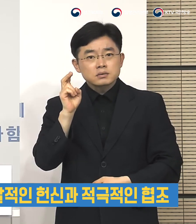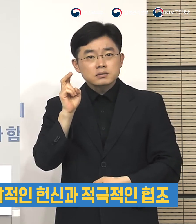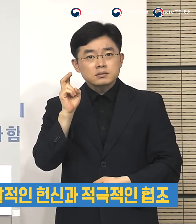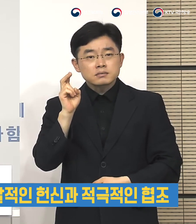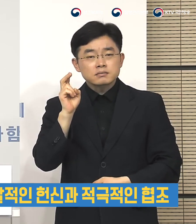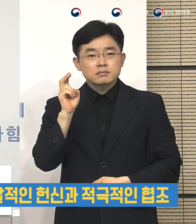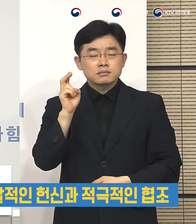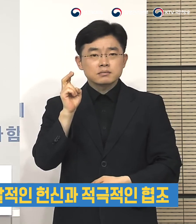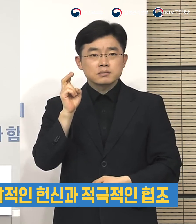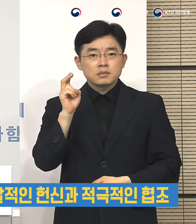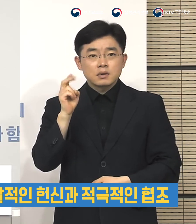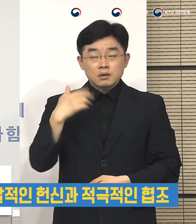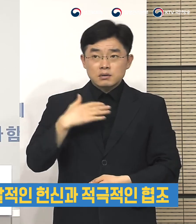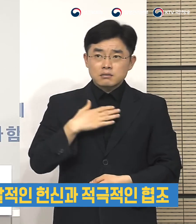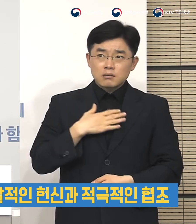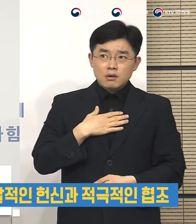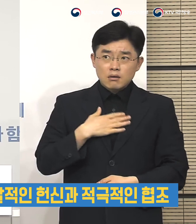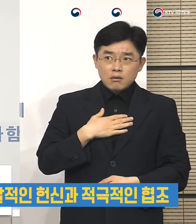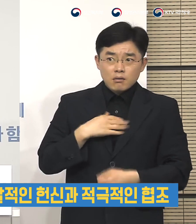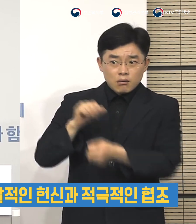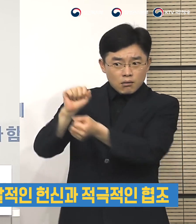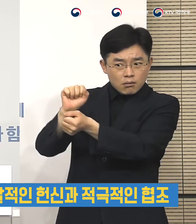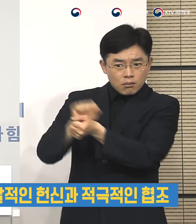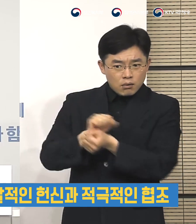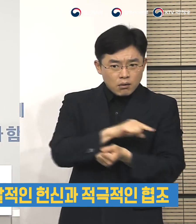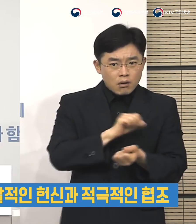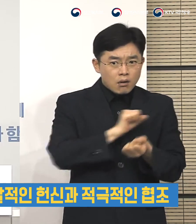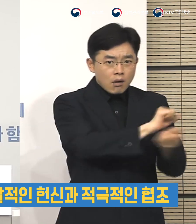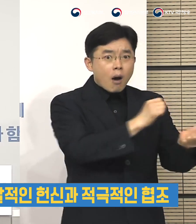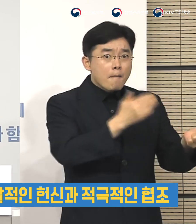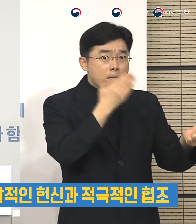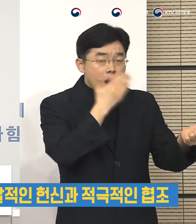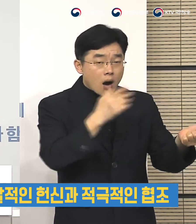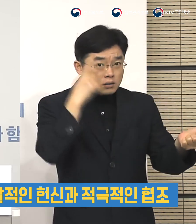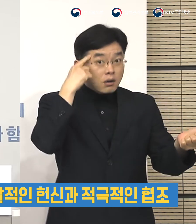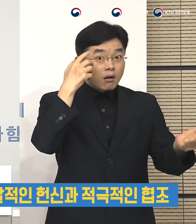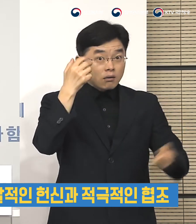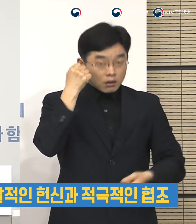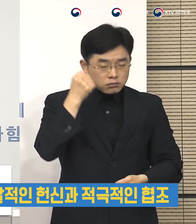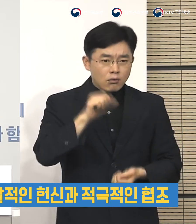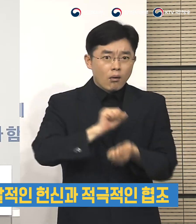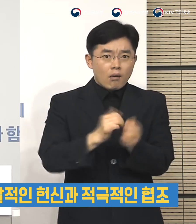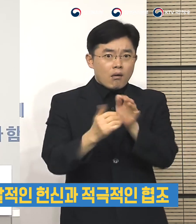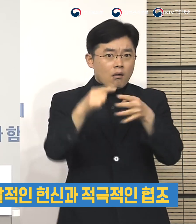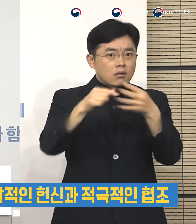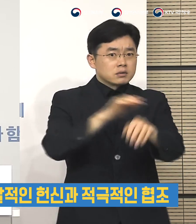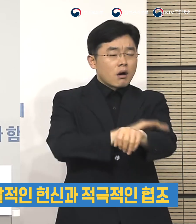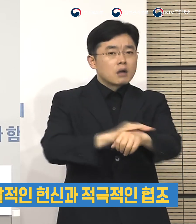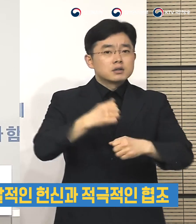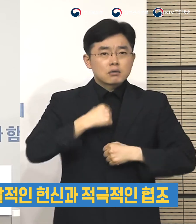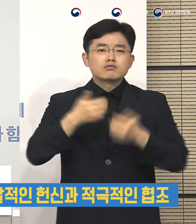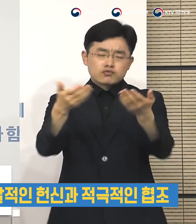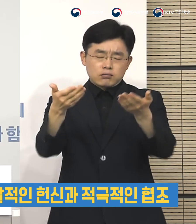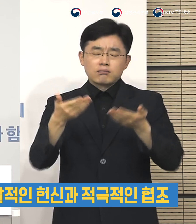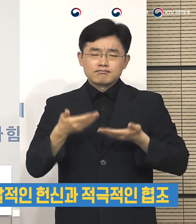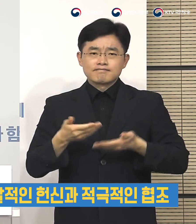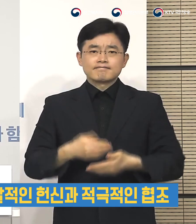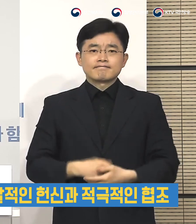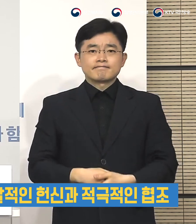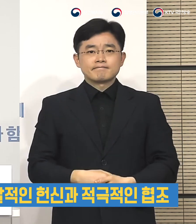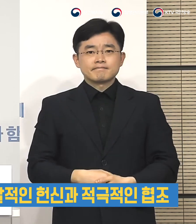의도하지 않았던 감염의 경로가 될 수 있다라는 것을 잘 인식하시고 방역 수칙을 잘 지켜주신 것이 우리가